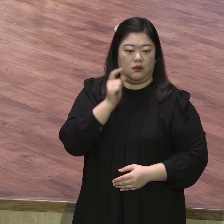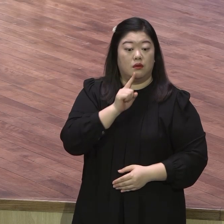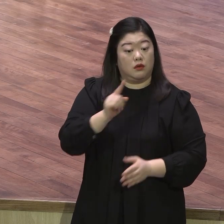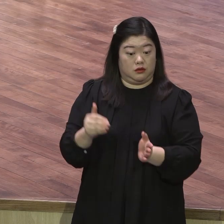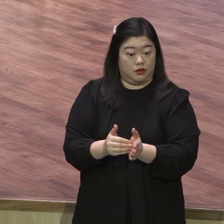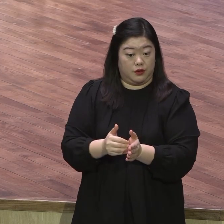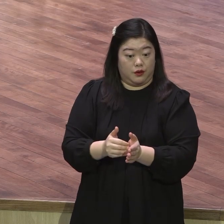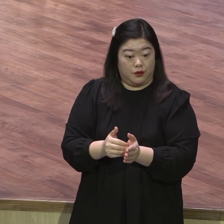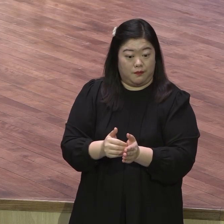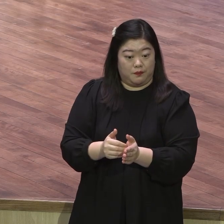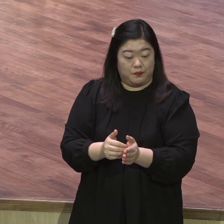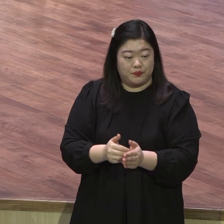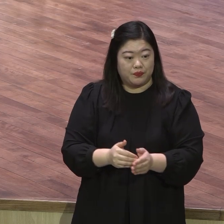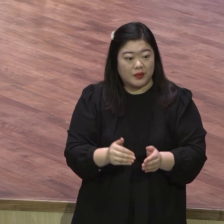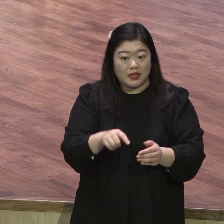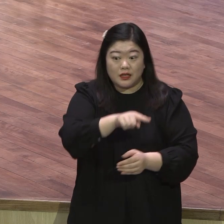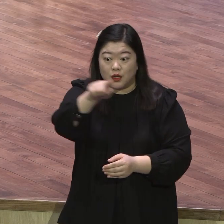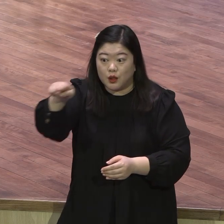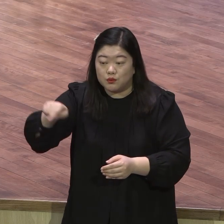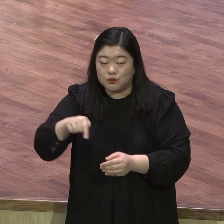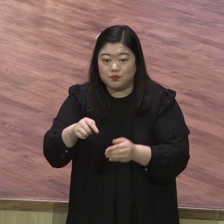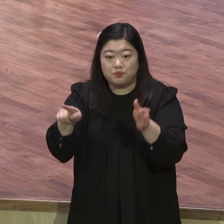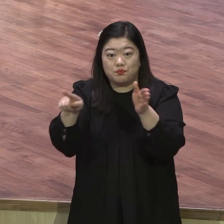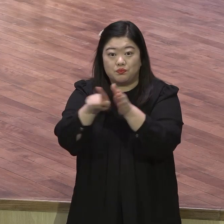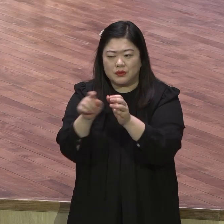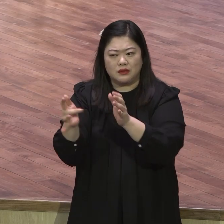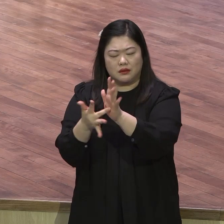부활신앙이 없는 사람은 기독교인이 아니